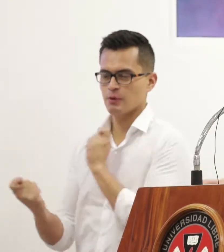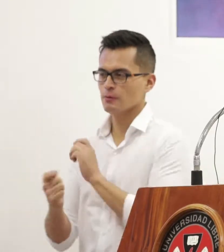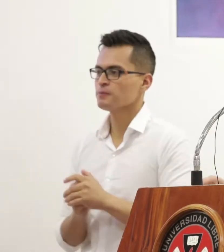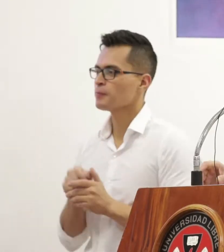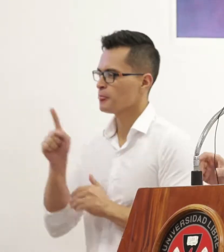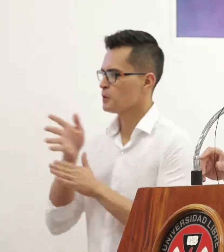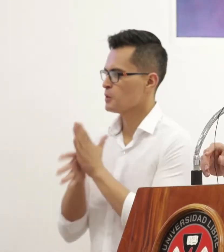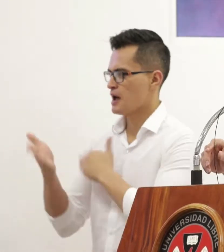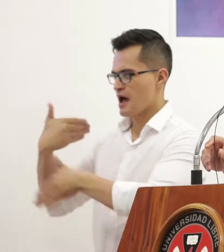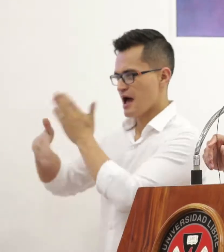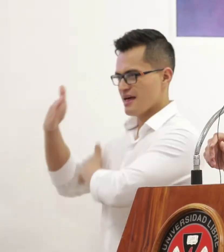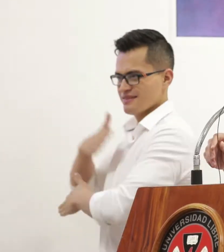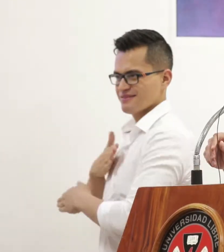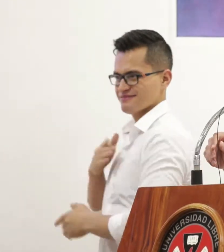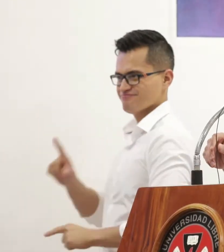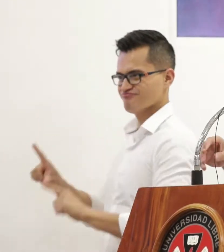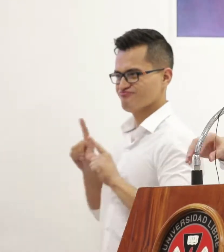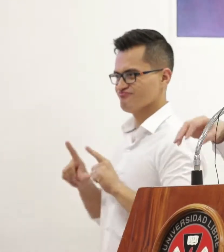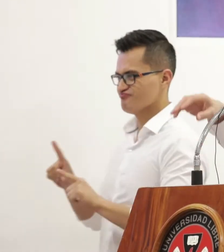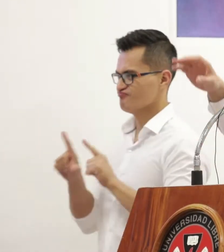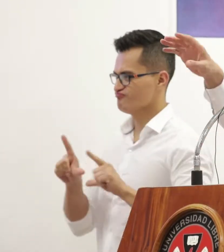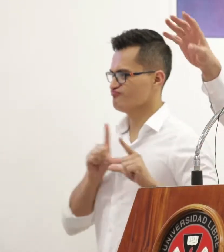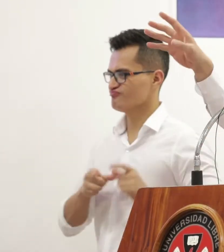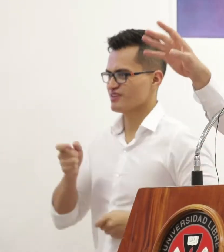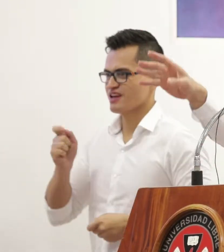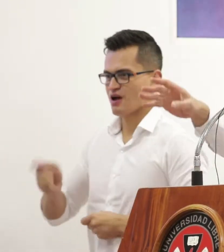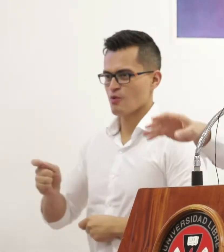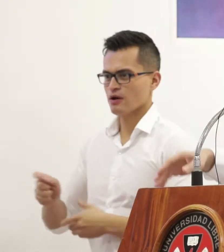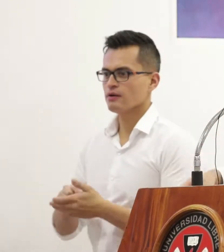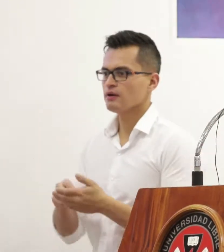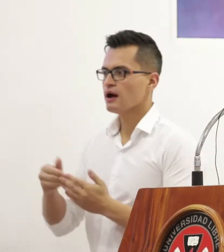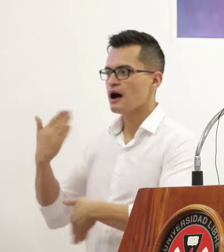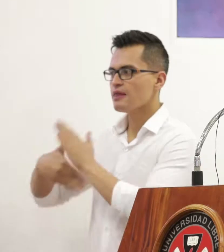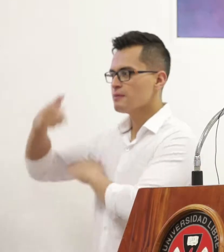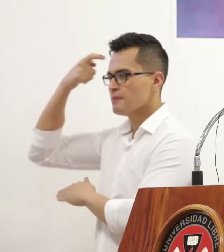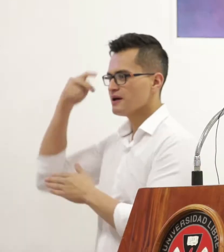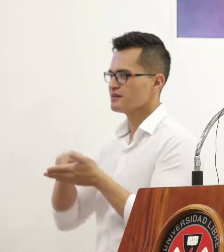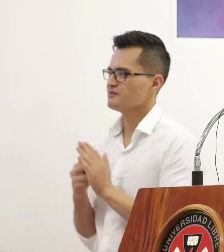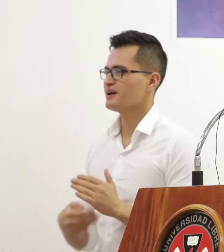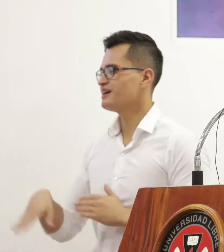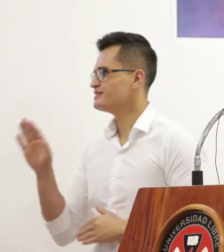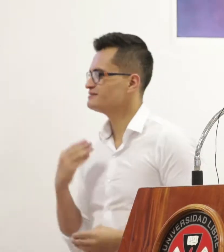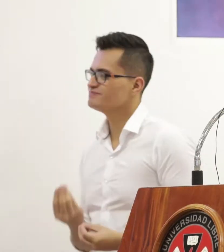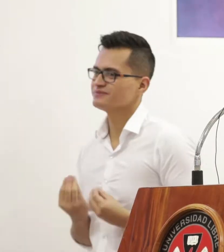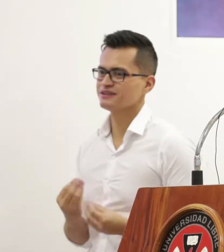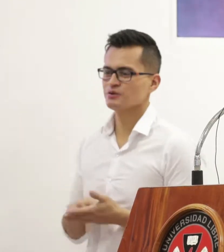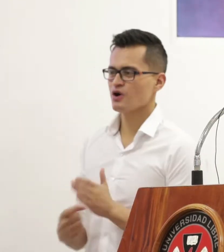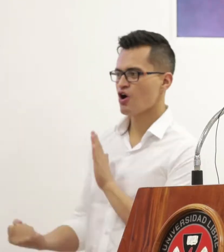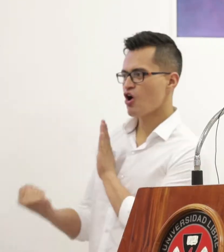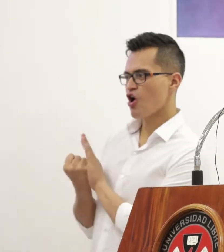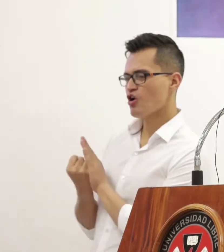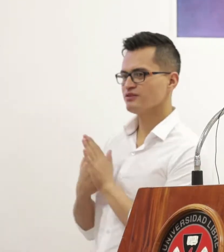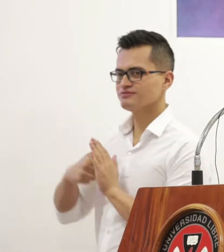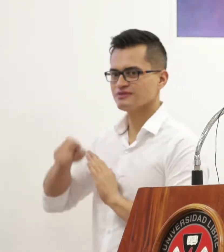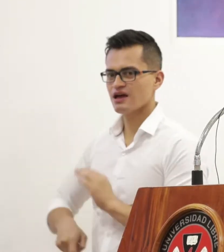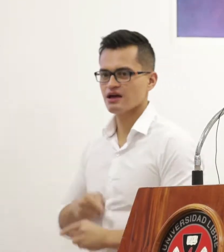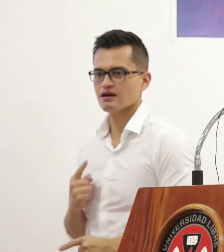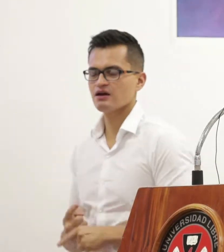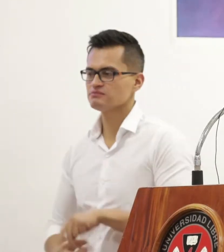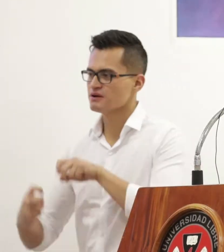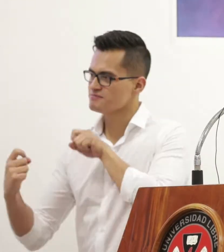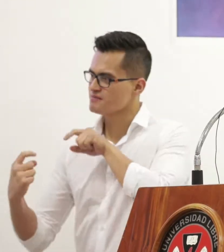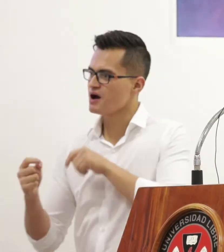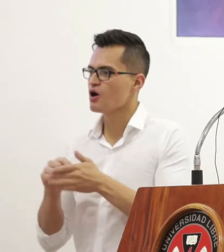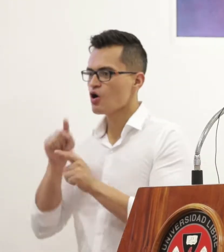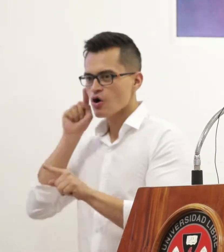generación de abogados, el consultorio jurídico era casi un dolor de cabeza para los estudiantes de Derecho, un requisito formal más para graduarse